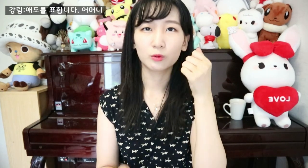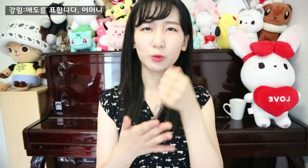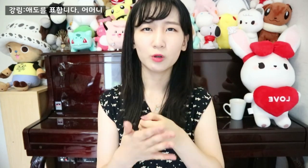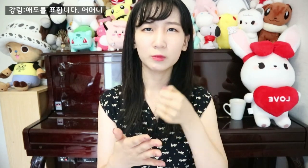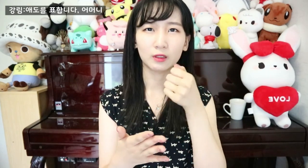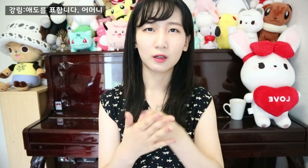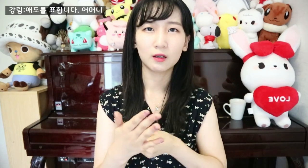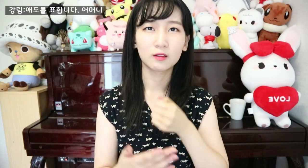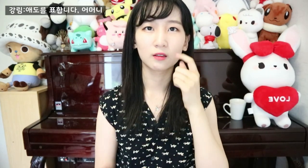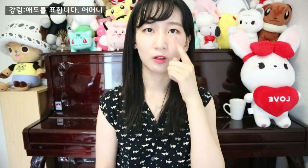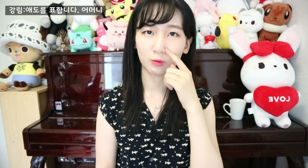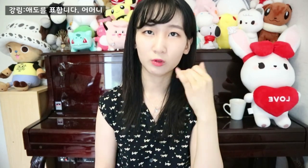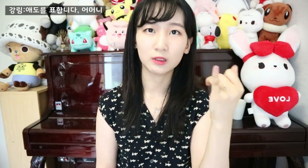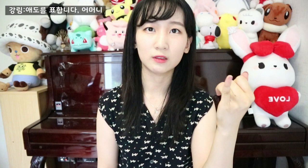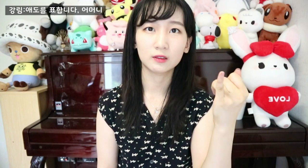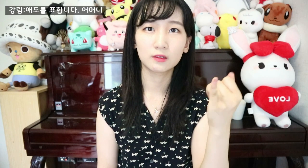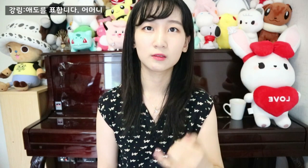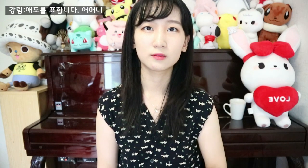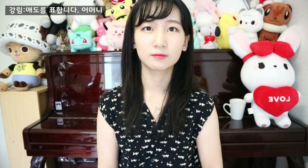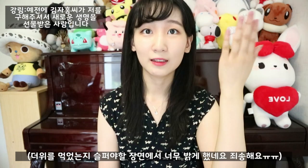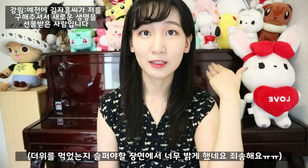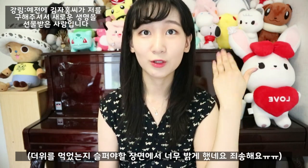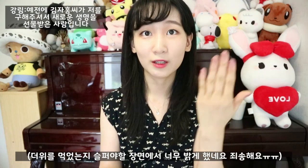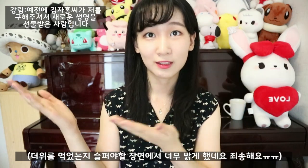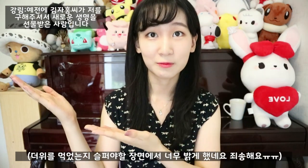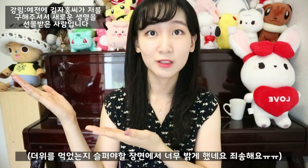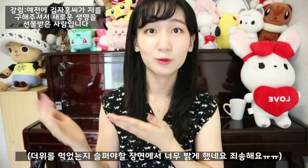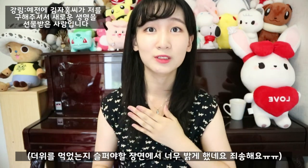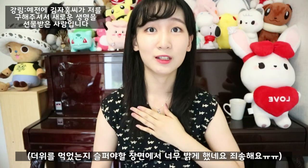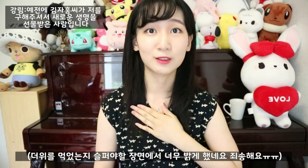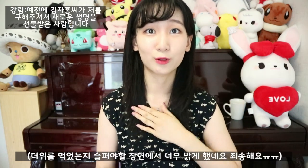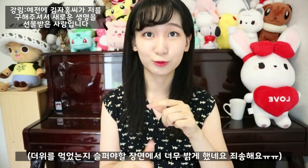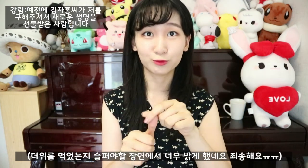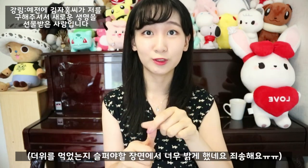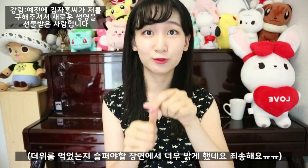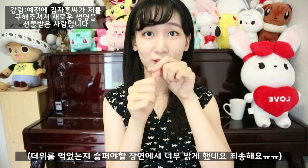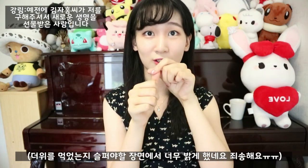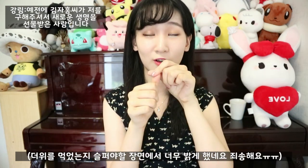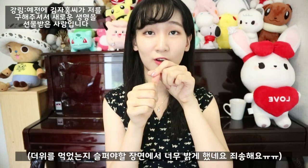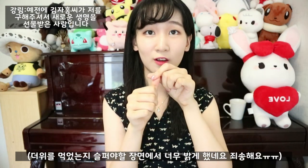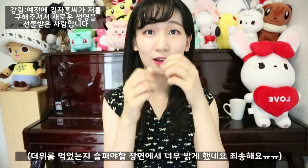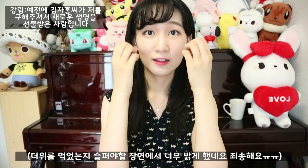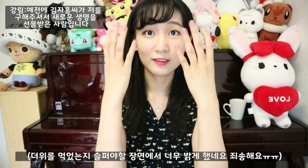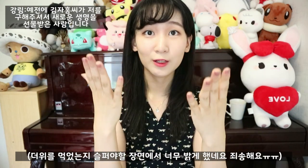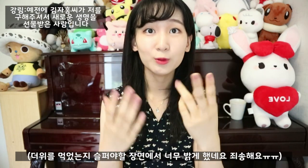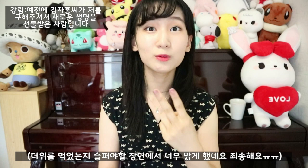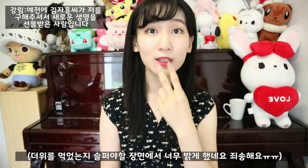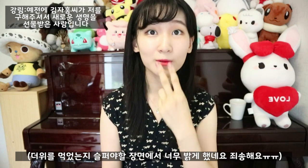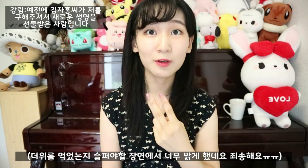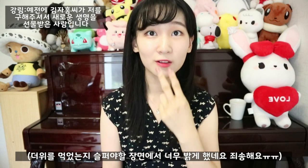애도를 표합니다, 어머니. 예전에 김자홍 씨가 저를 구해주셔서 새로운